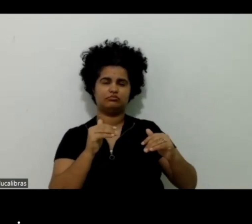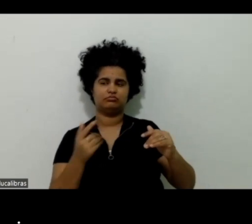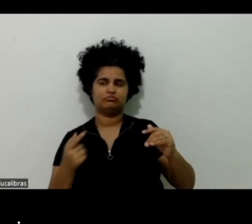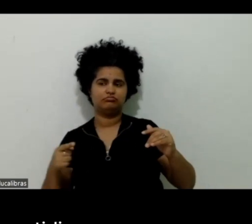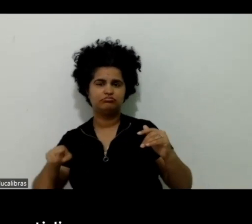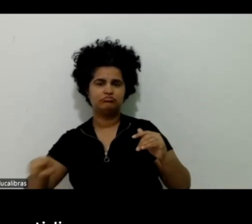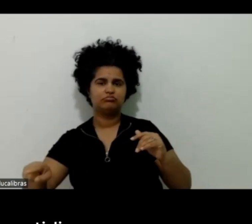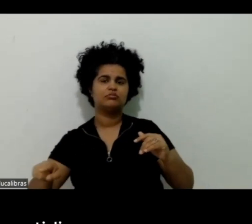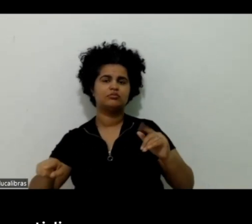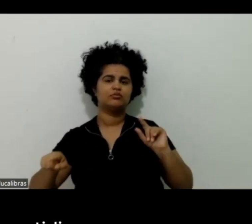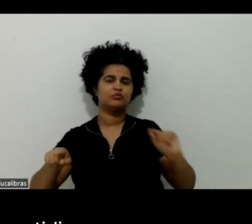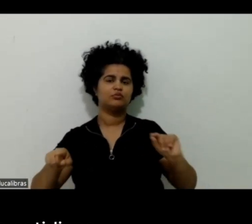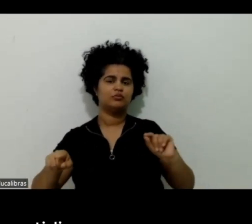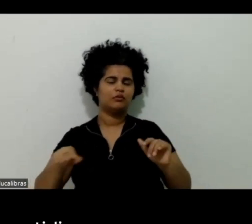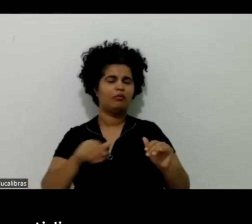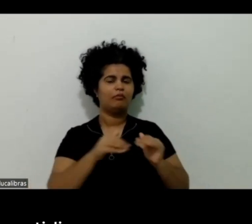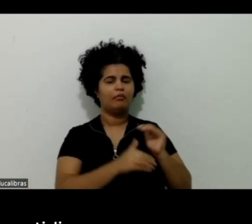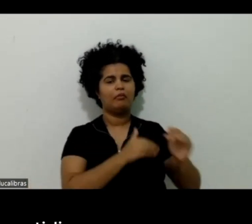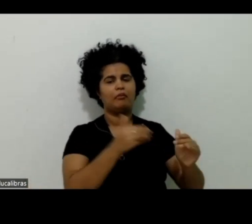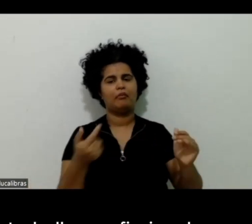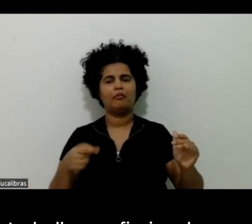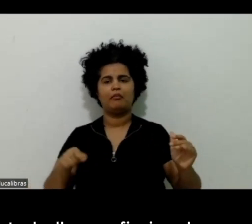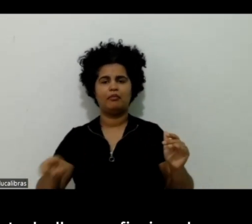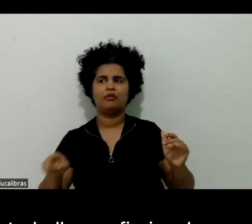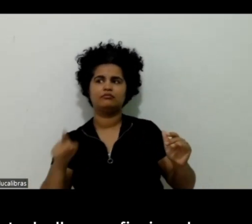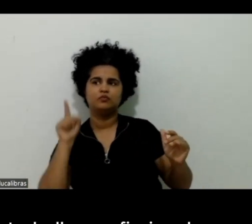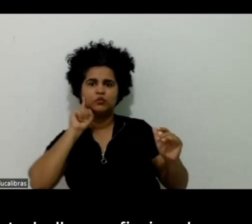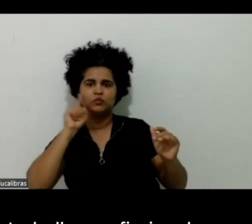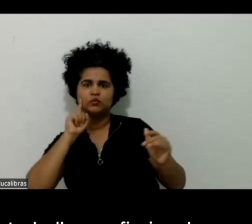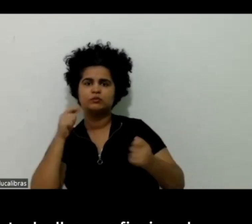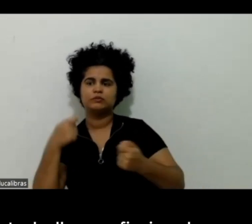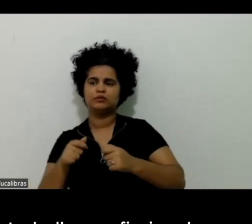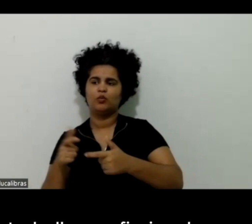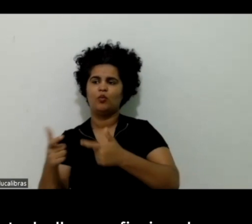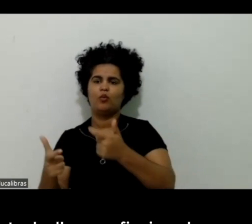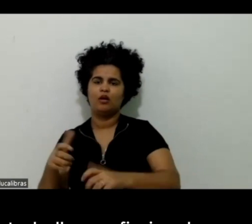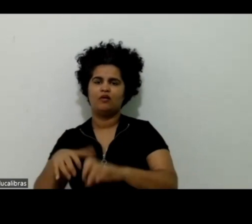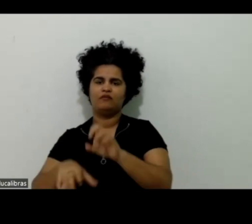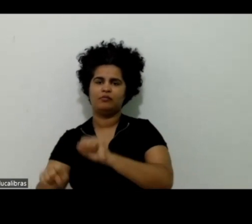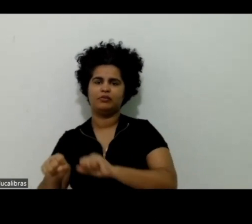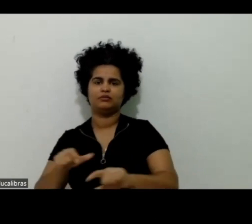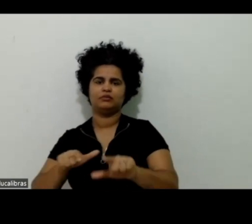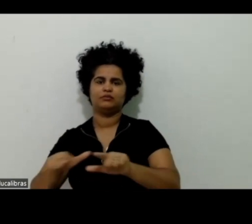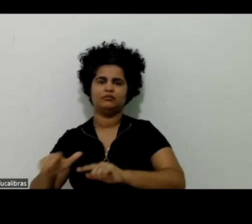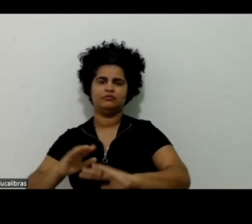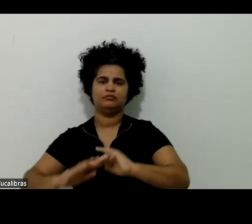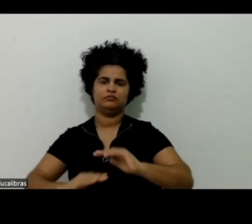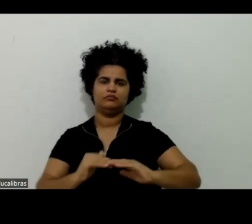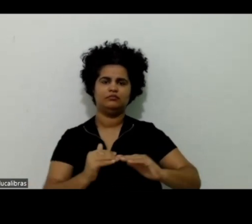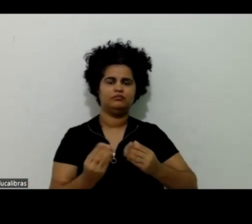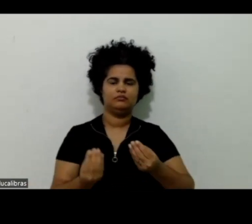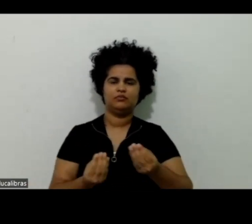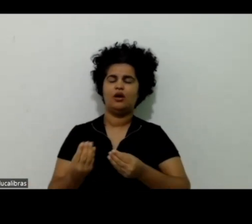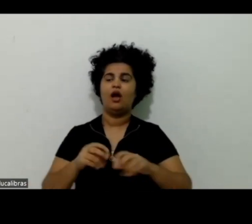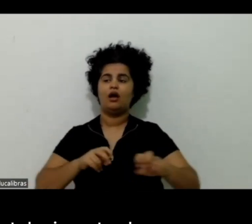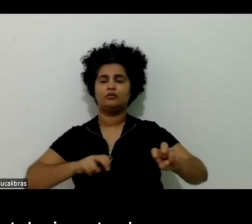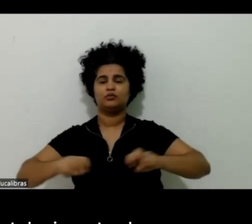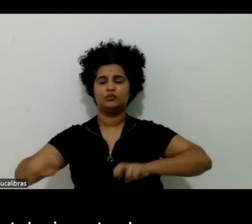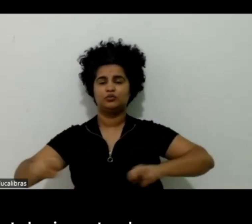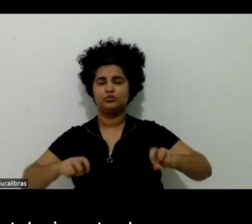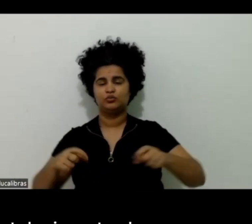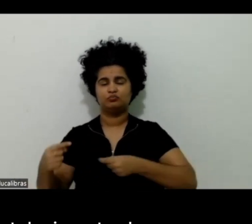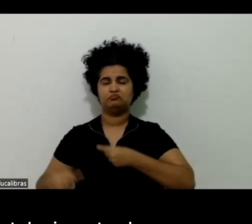gente precisa assim, no miúdo mesmo, do cotidiano, dos espaços, na formação e do trabalho profissional, construir ações, né,